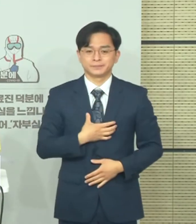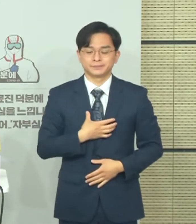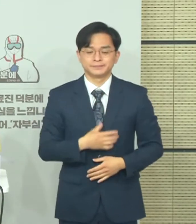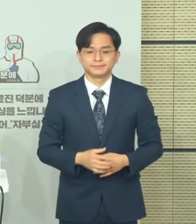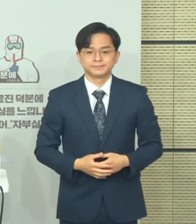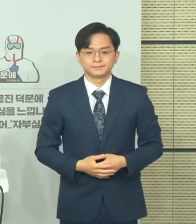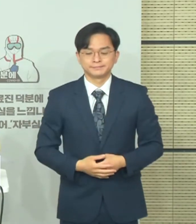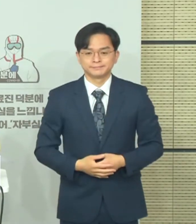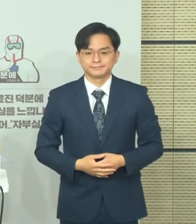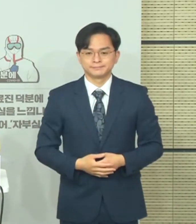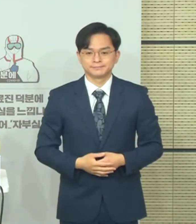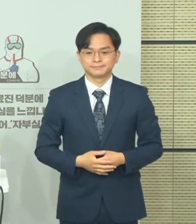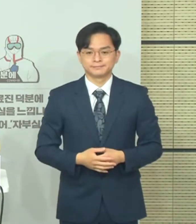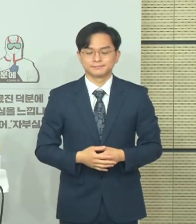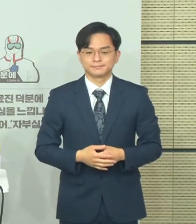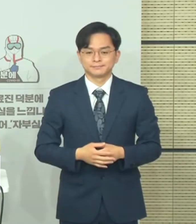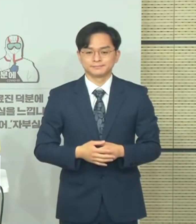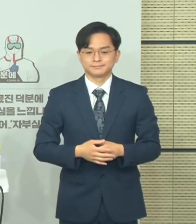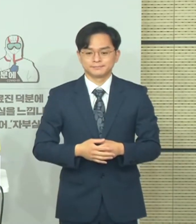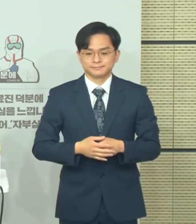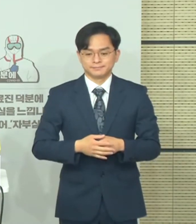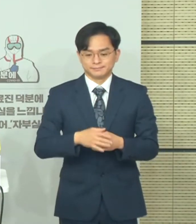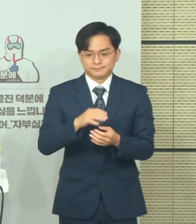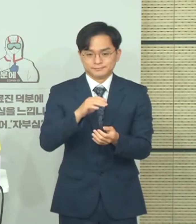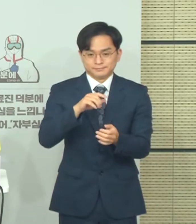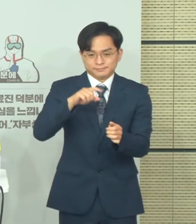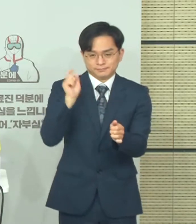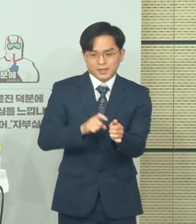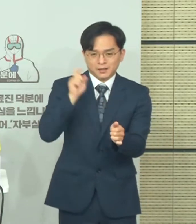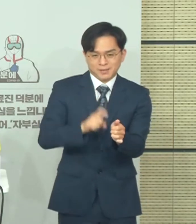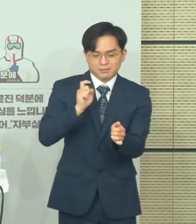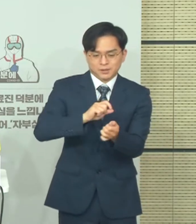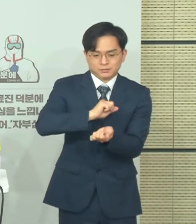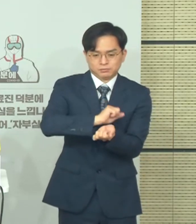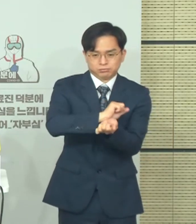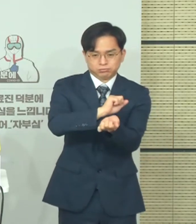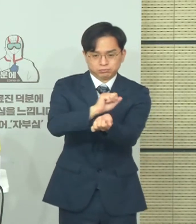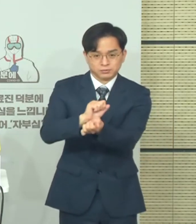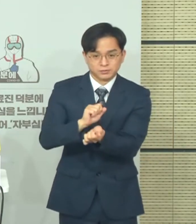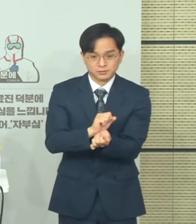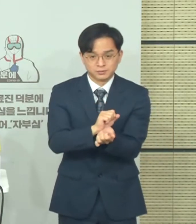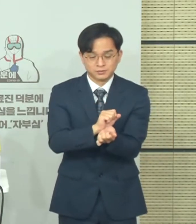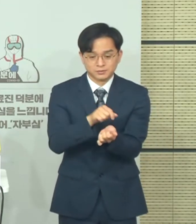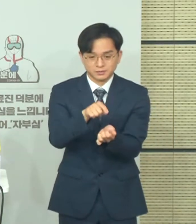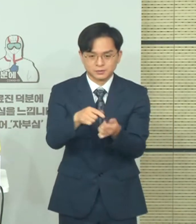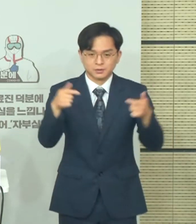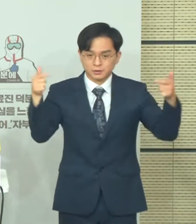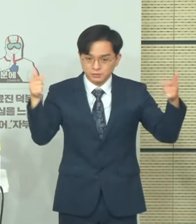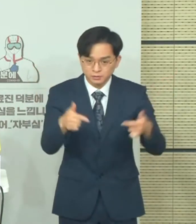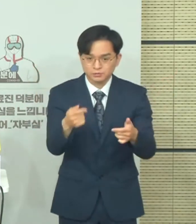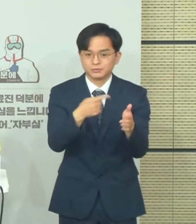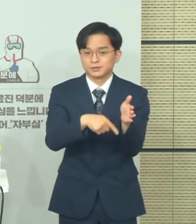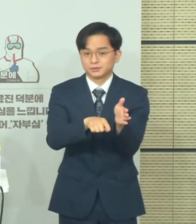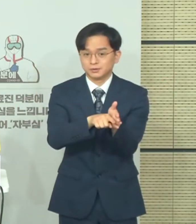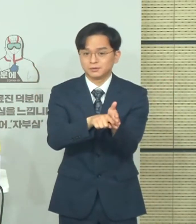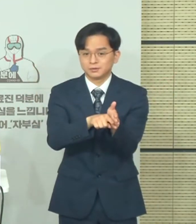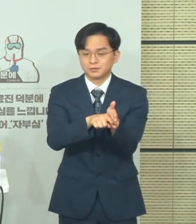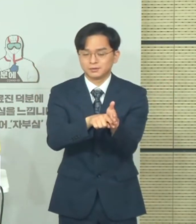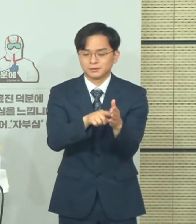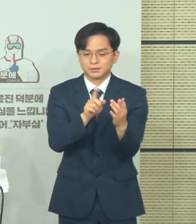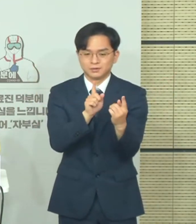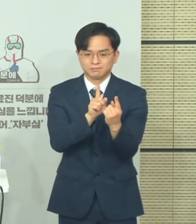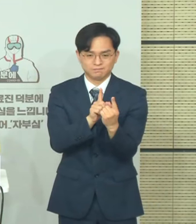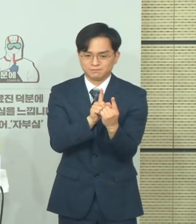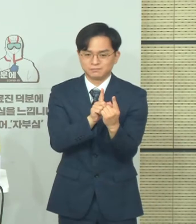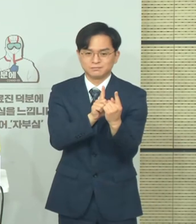산발적으로 계속되고 있는 현 상황에서 코로나 1구 확산이 진정 되기 위해서는 충분한 사회적 그리도 게